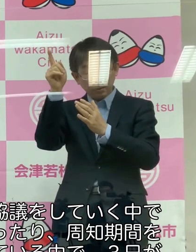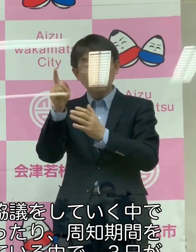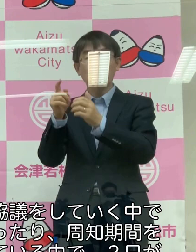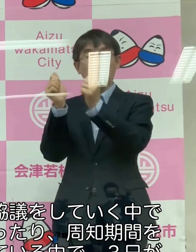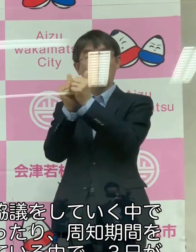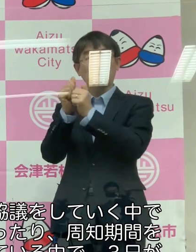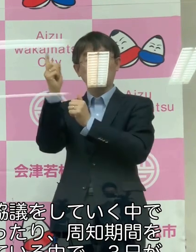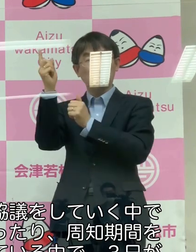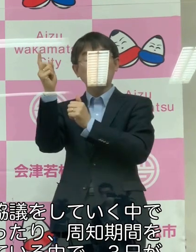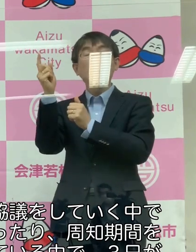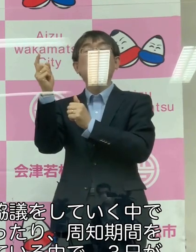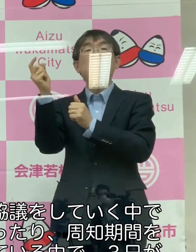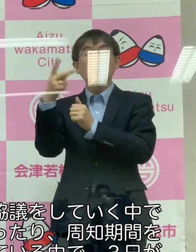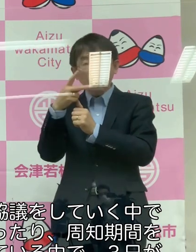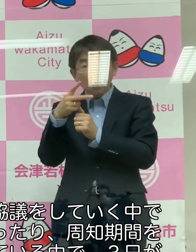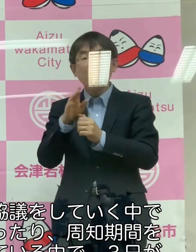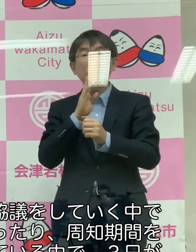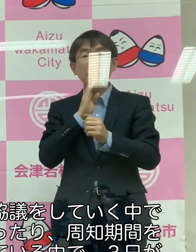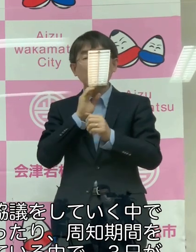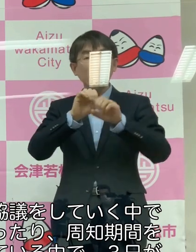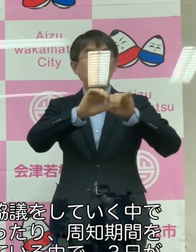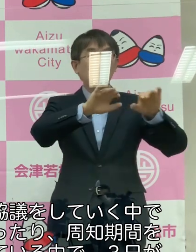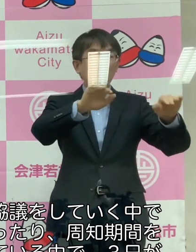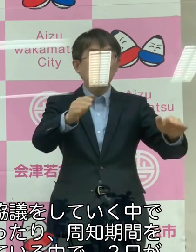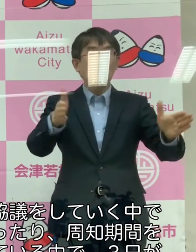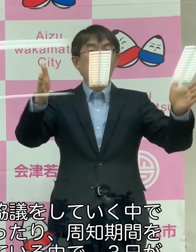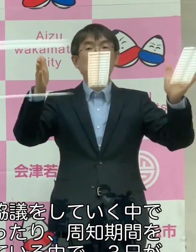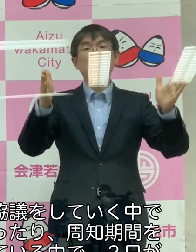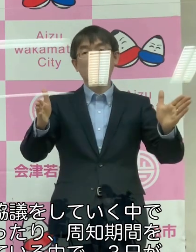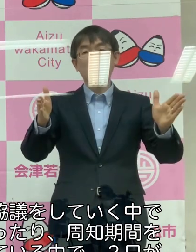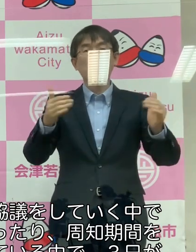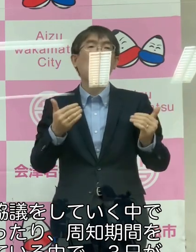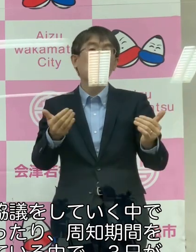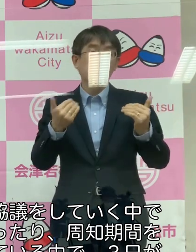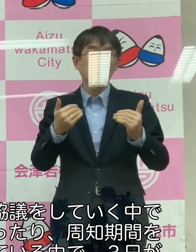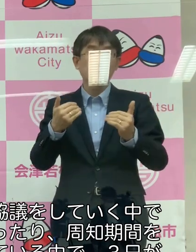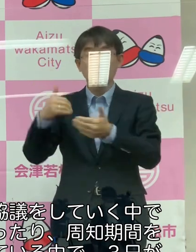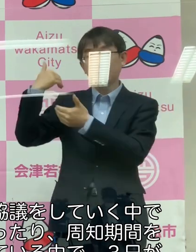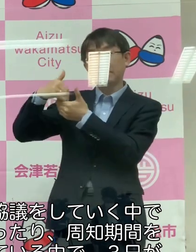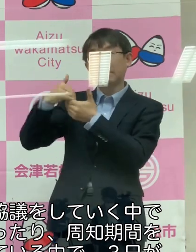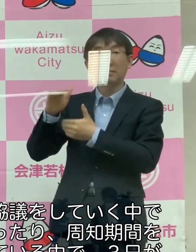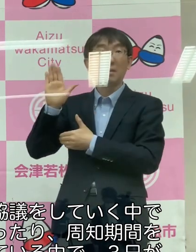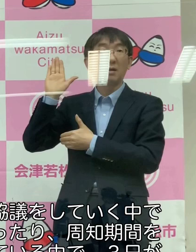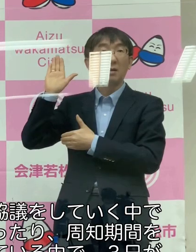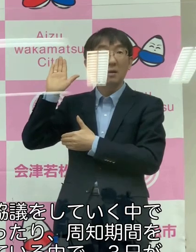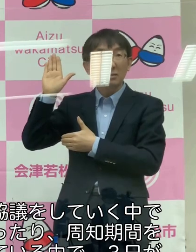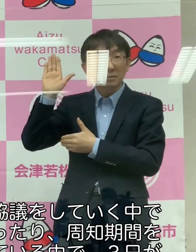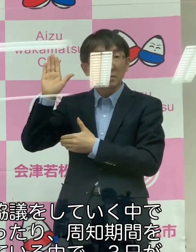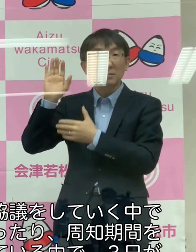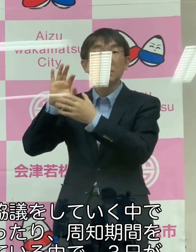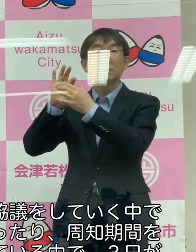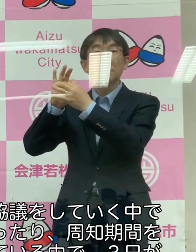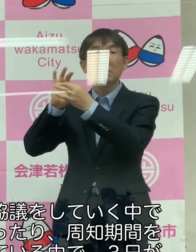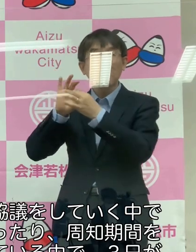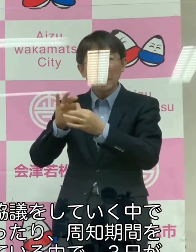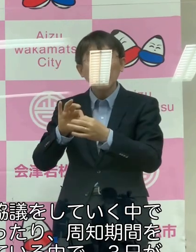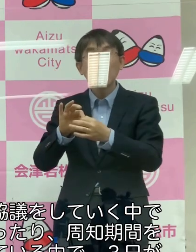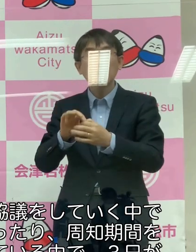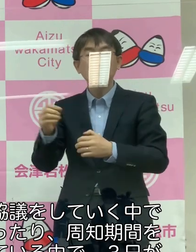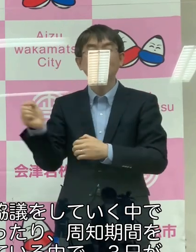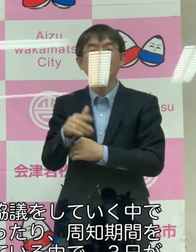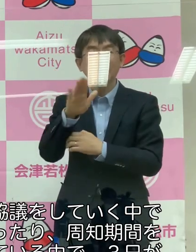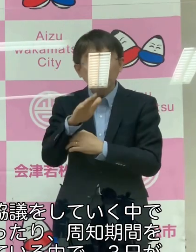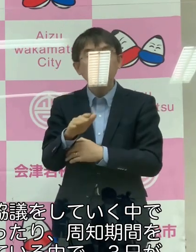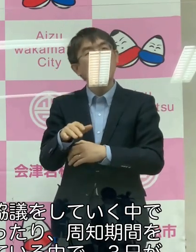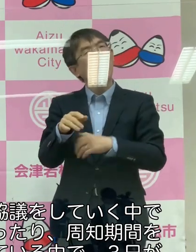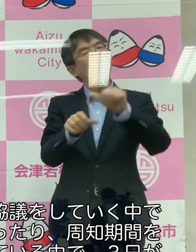り、周知期間を設けたいということを、伺っておる中で、やっぱり3日というのは最短